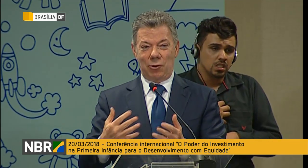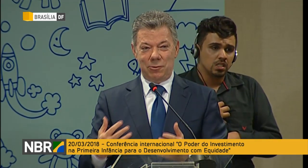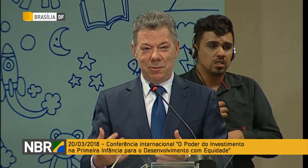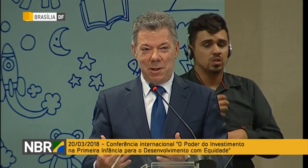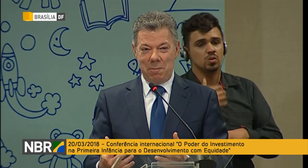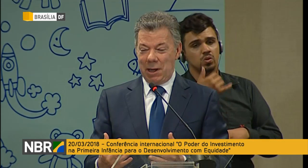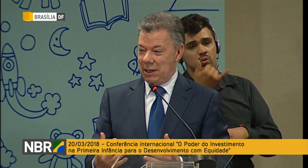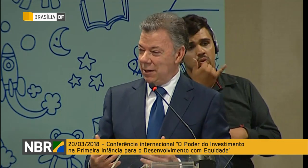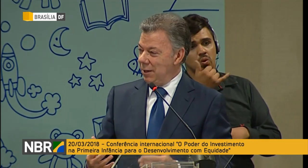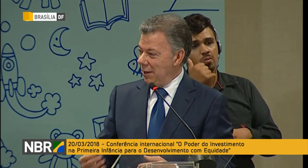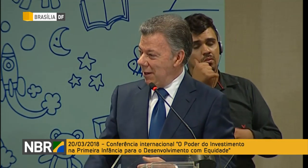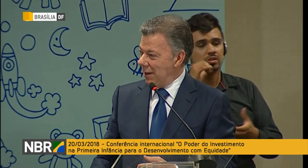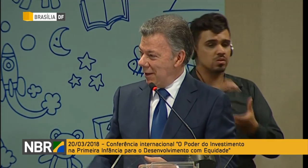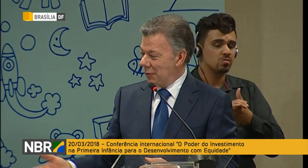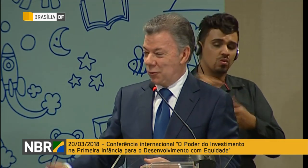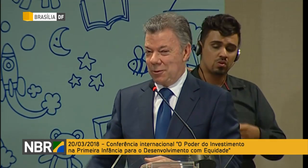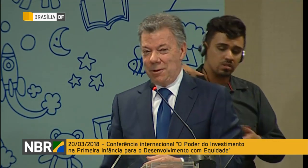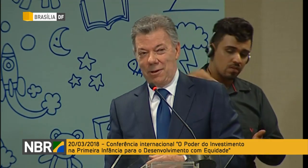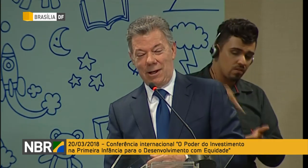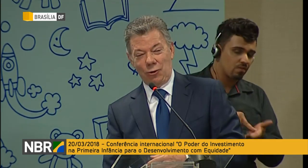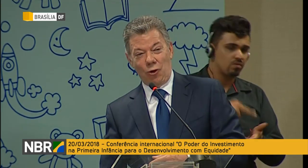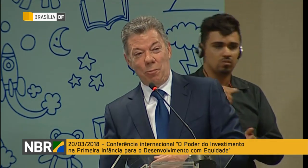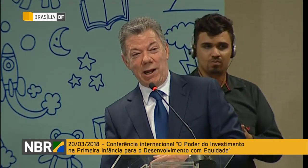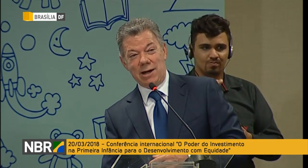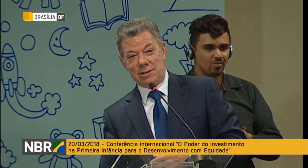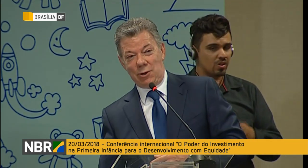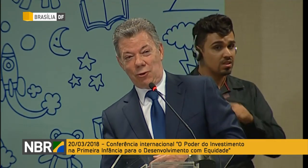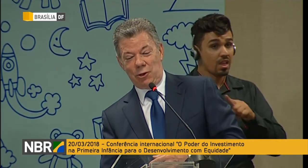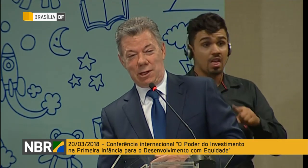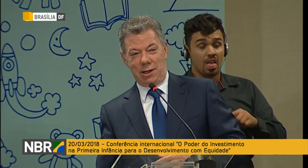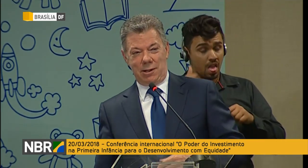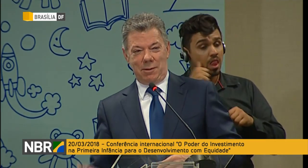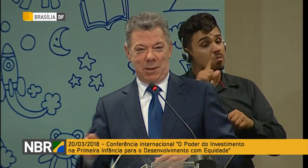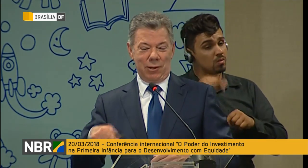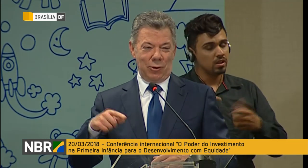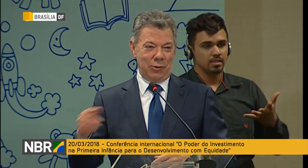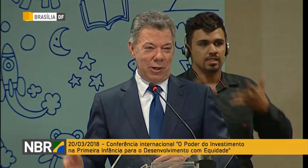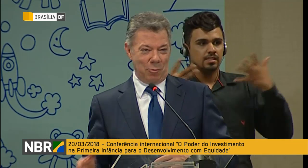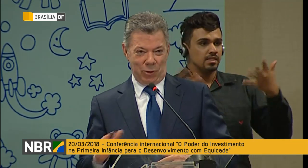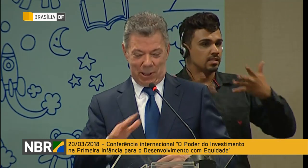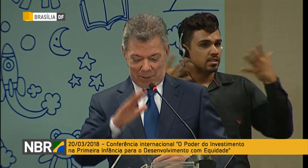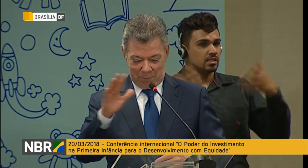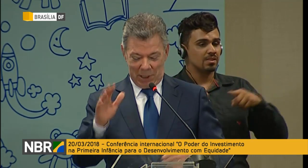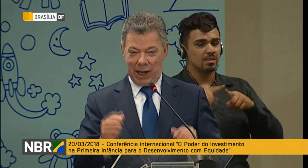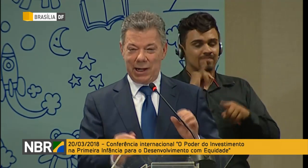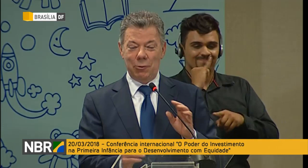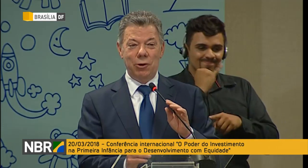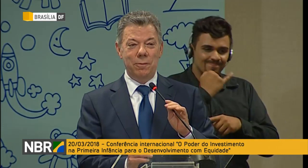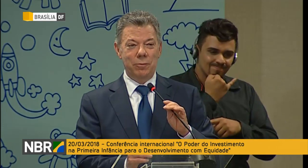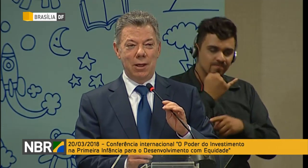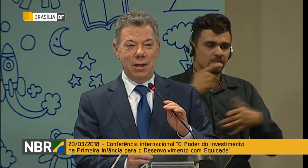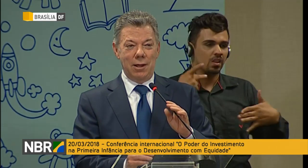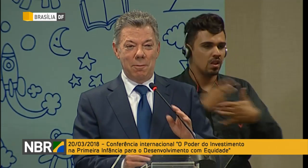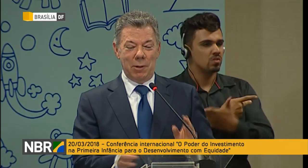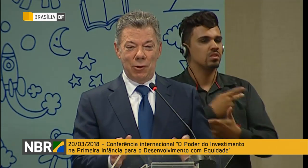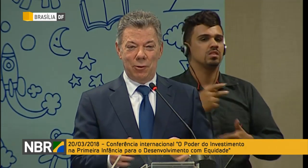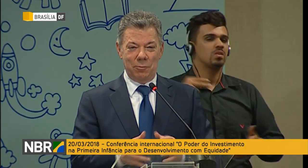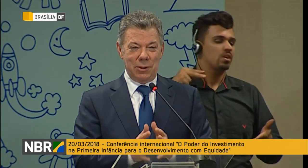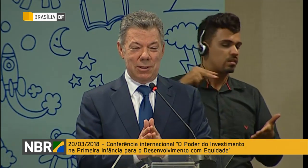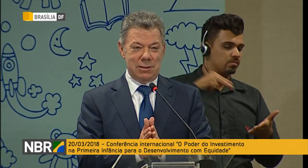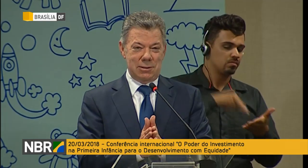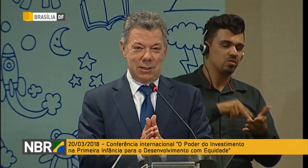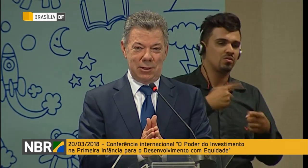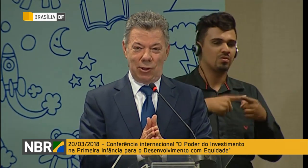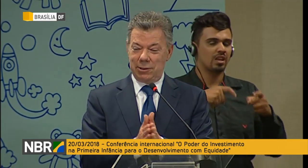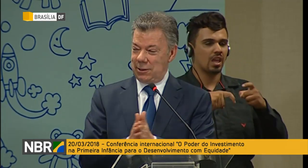esposa não pôde vir, estava muito entusiasmada para vir, mas infelizmente teve um problema com o seu joelho e o